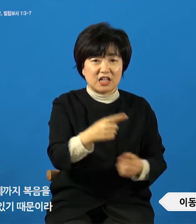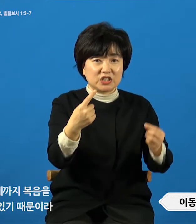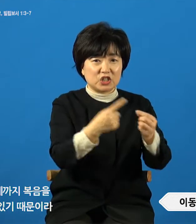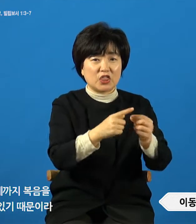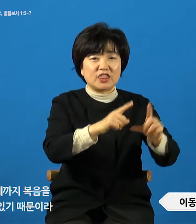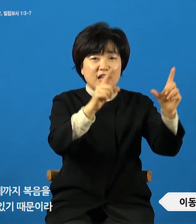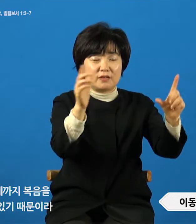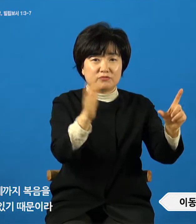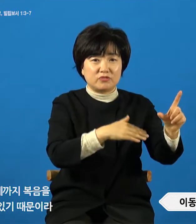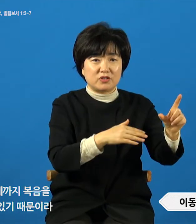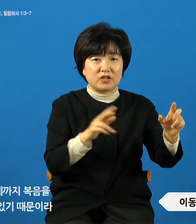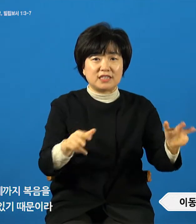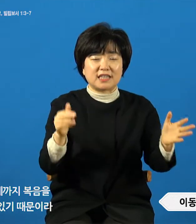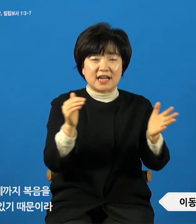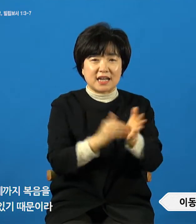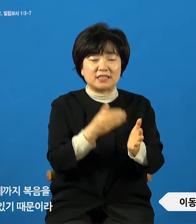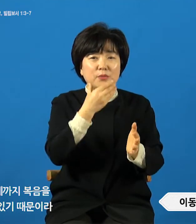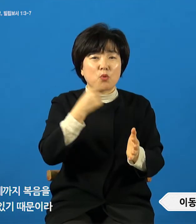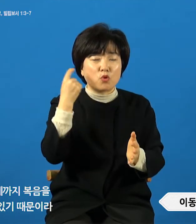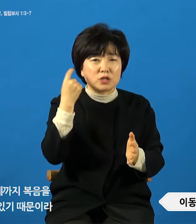첫날부터